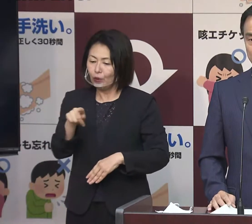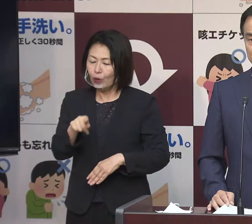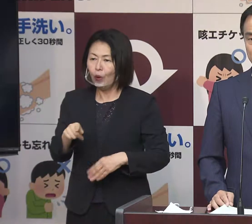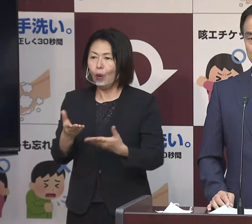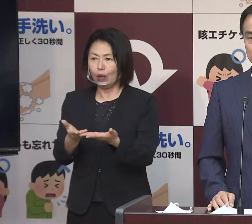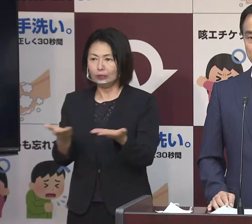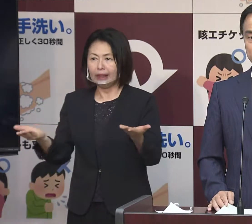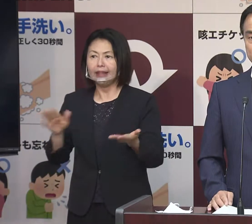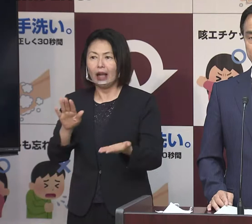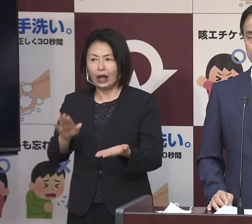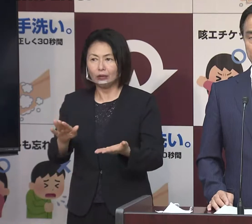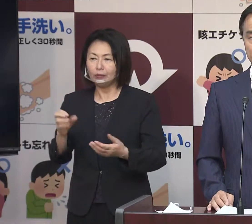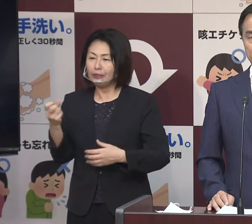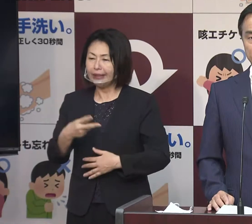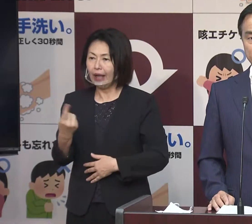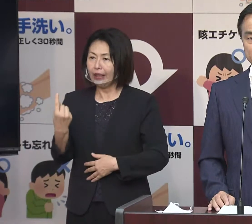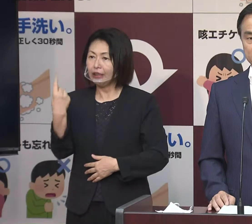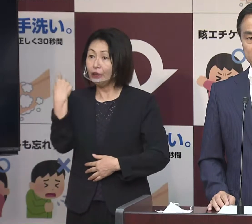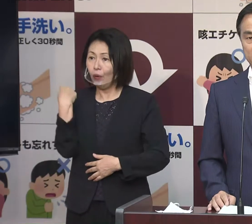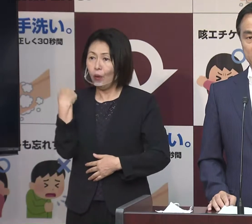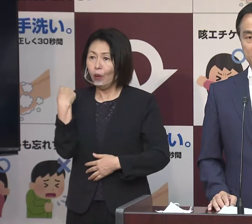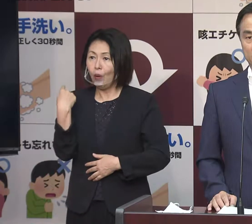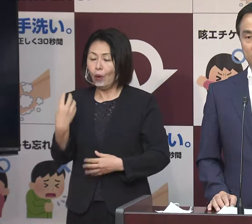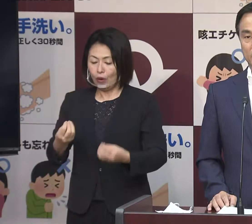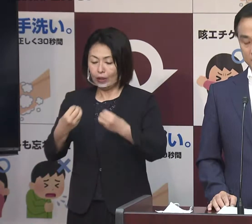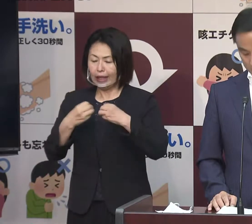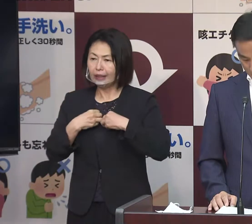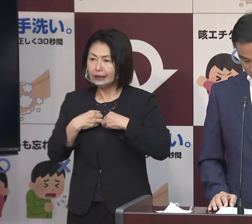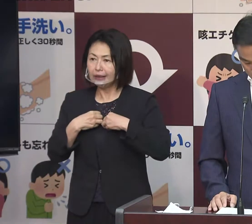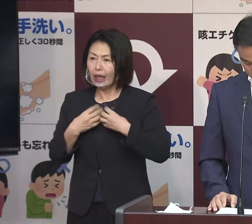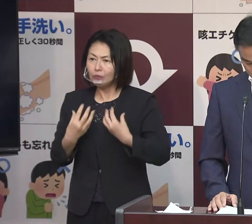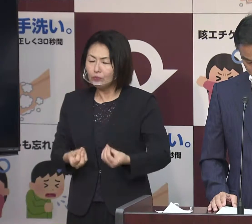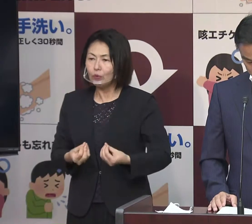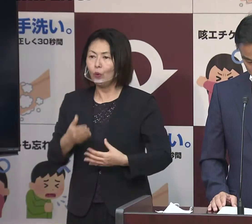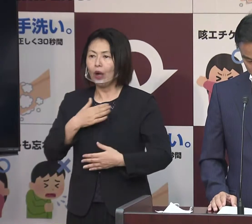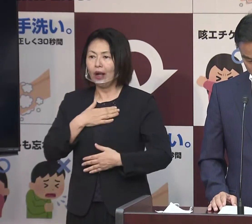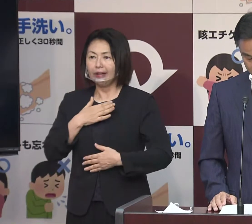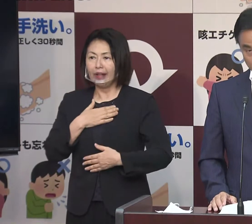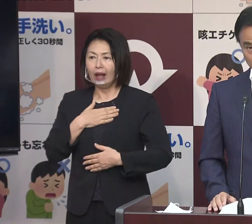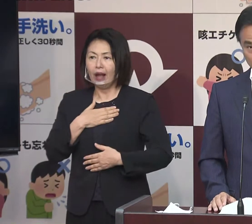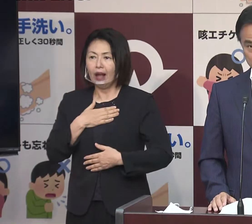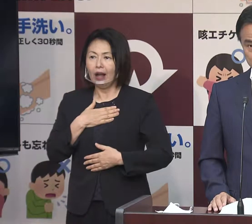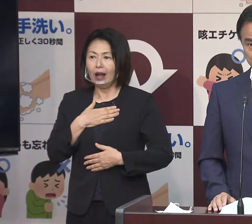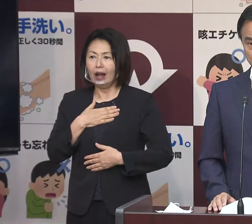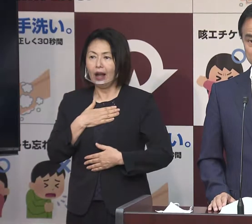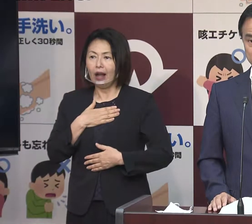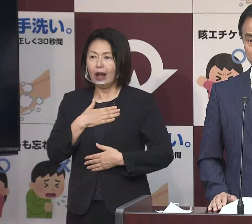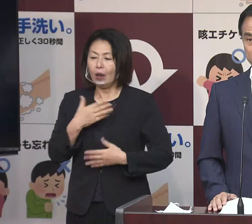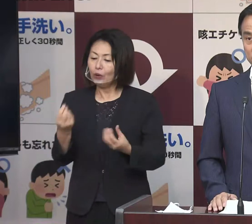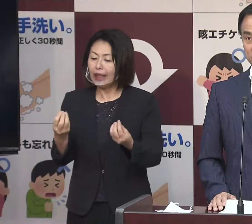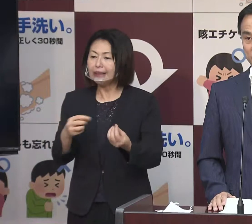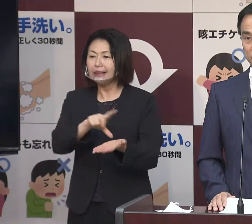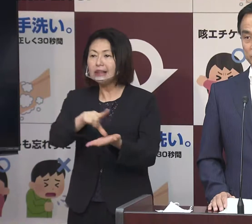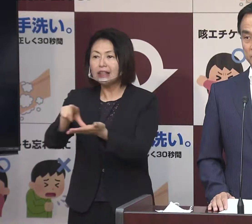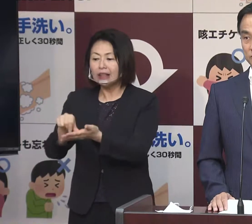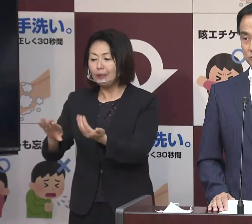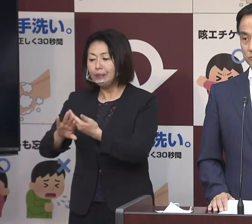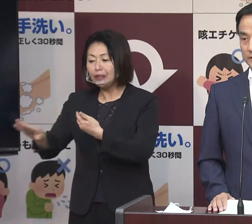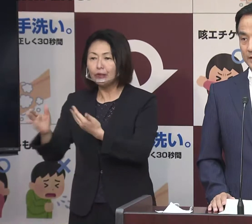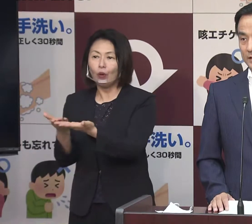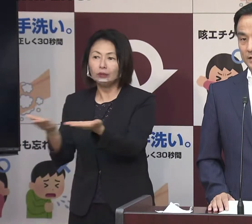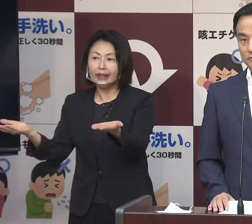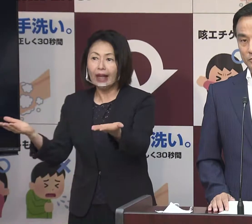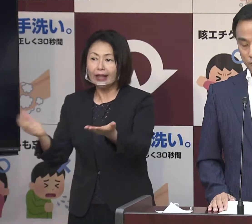からまた昨日ですね、感染が分かった方は、またこの地域、同じ地域の別のお店を利用している